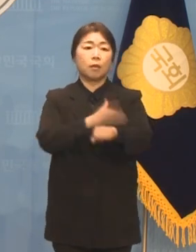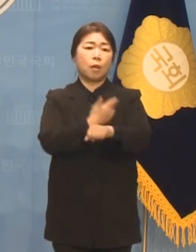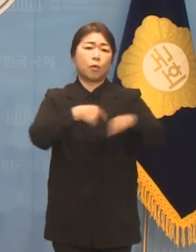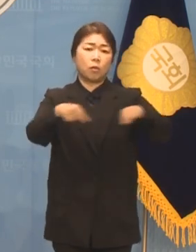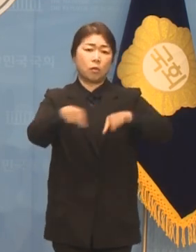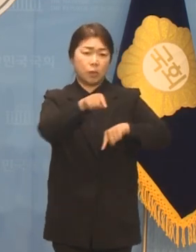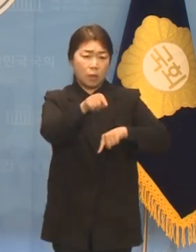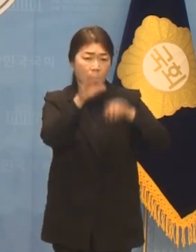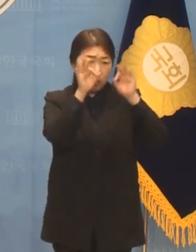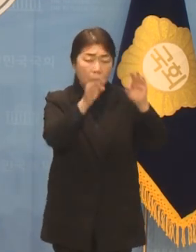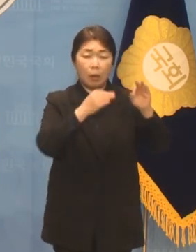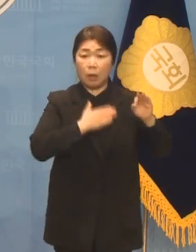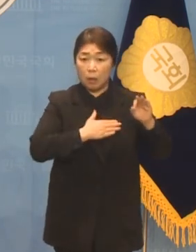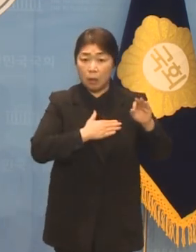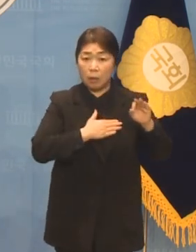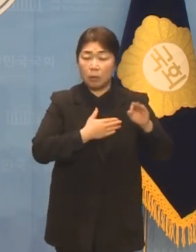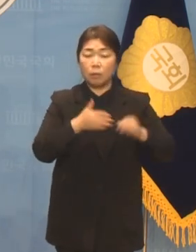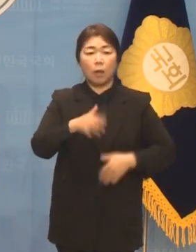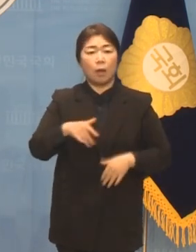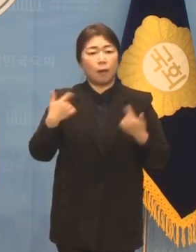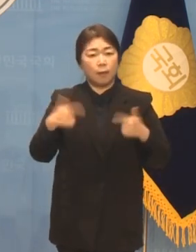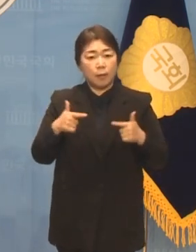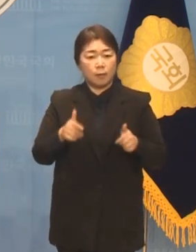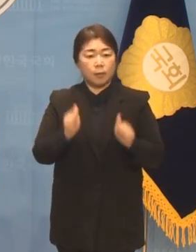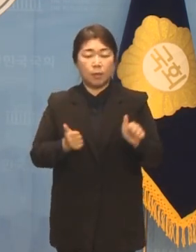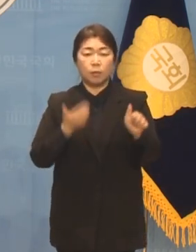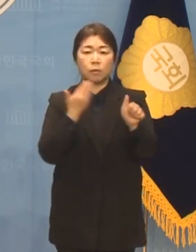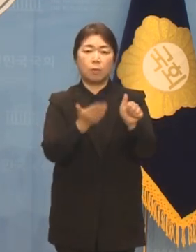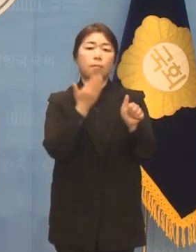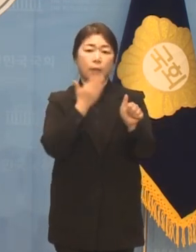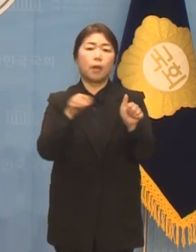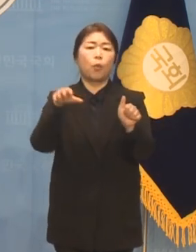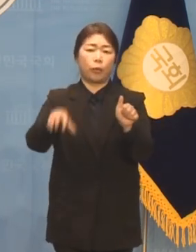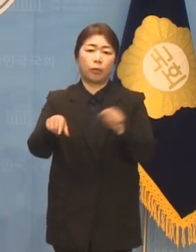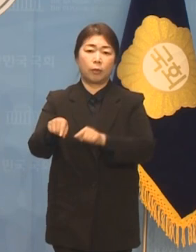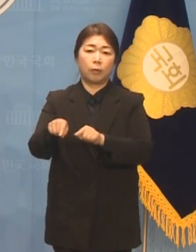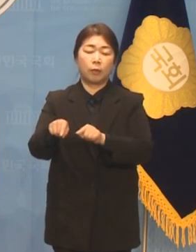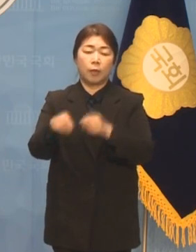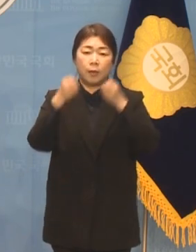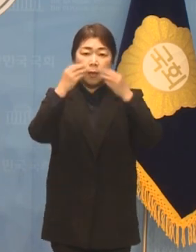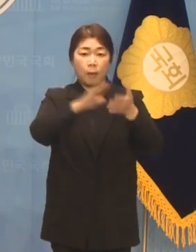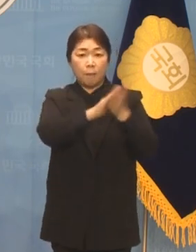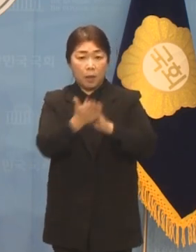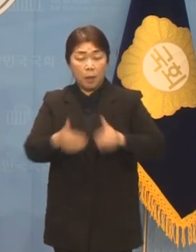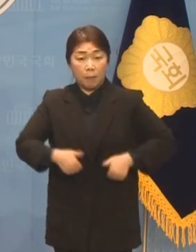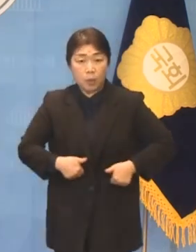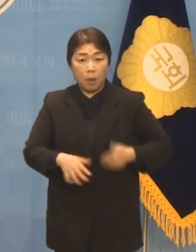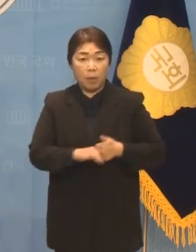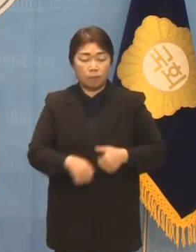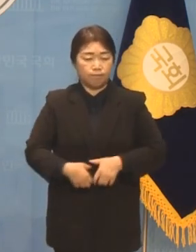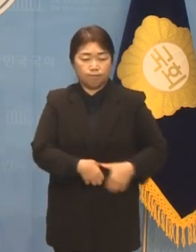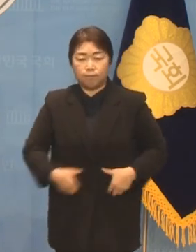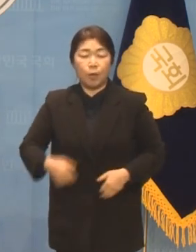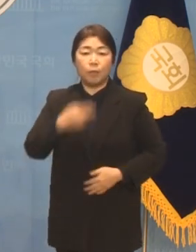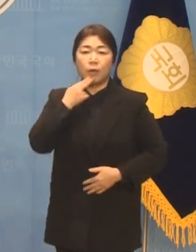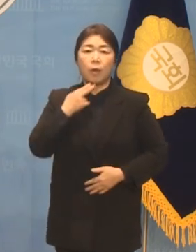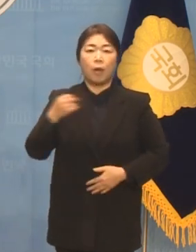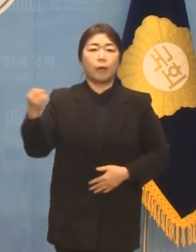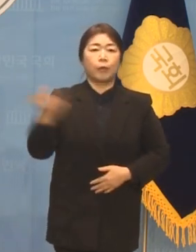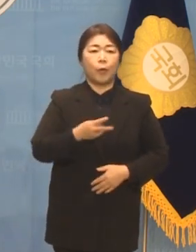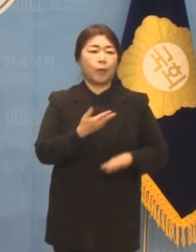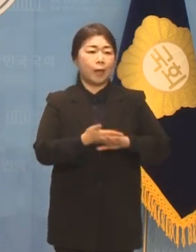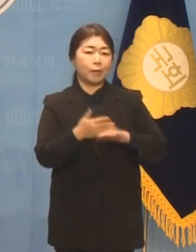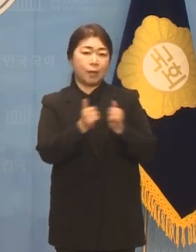눈앞에 아른거리면 언제든 심판할 수 있고 새로운 변화가 필요할 땐 주저없이 또 다른 기회를